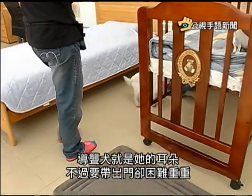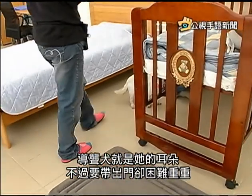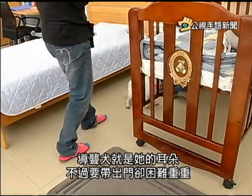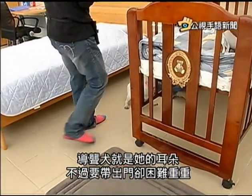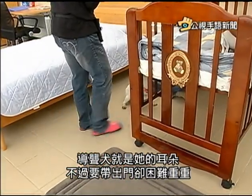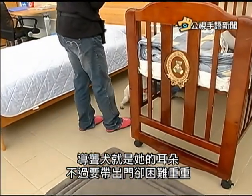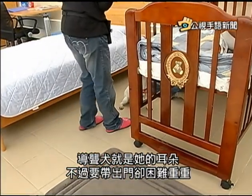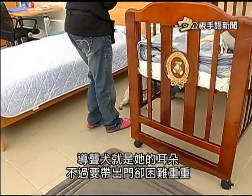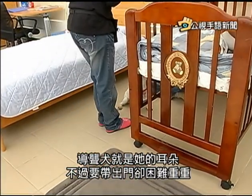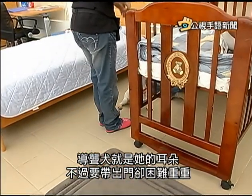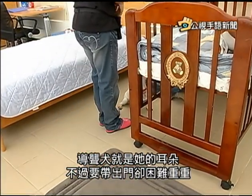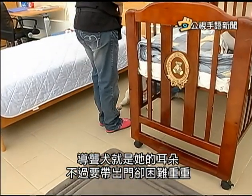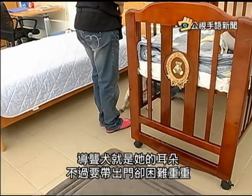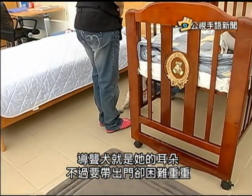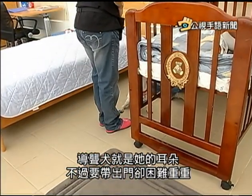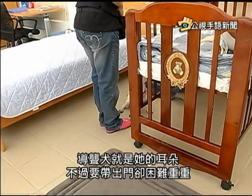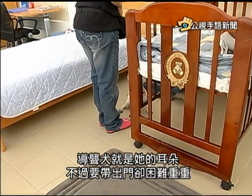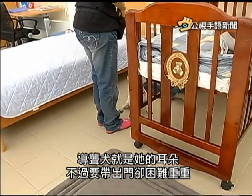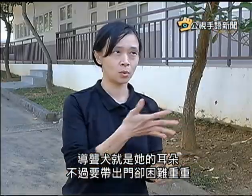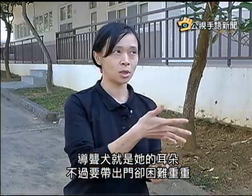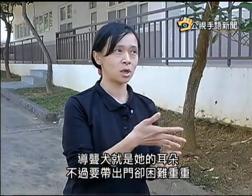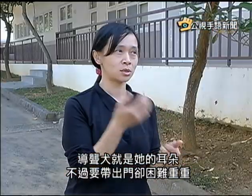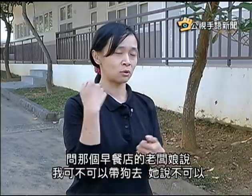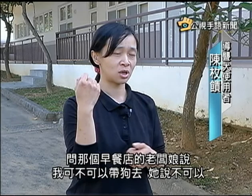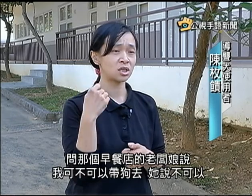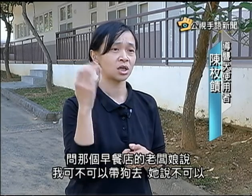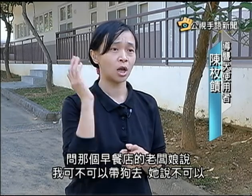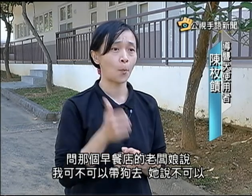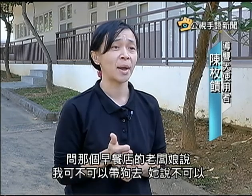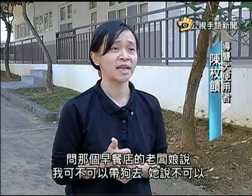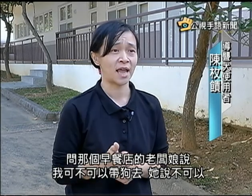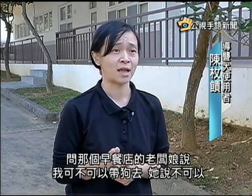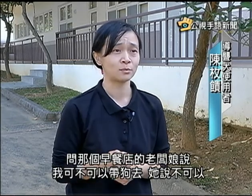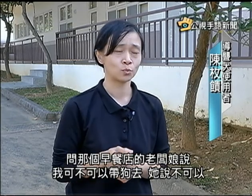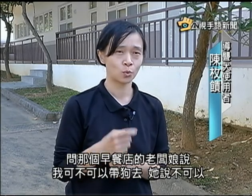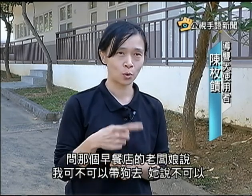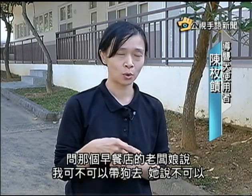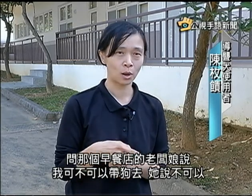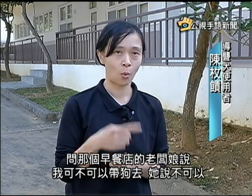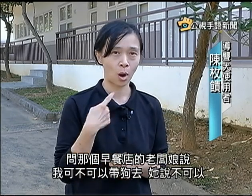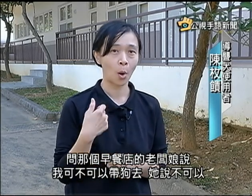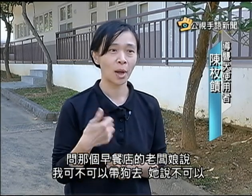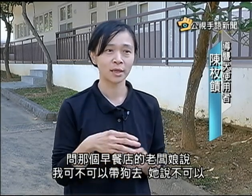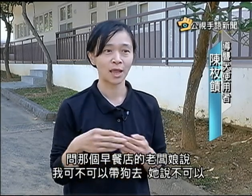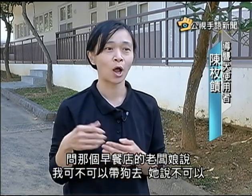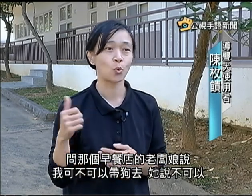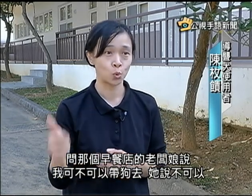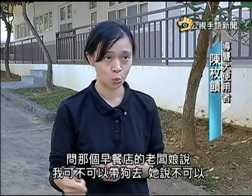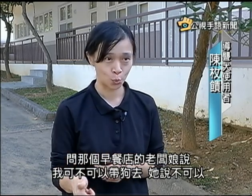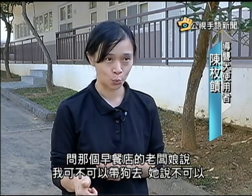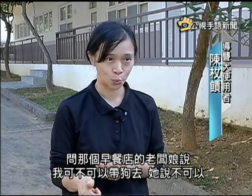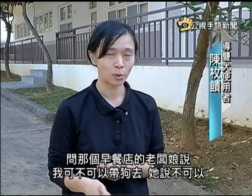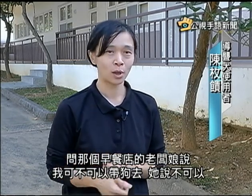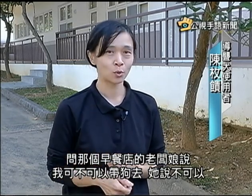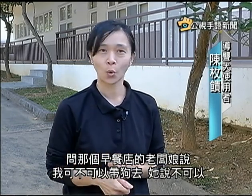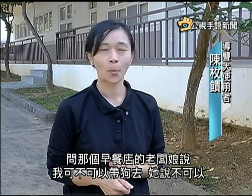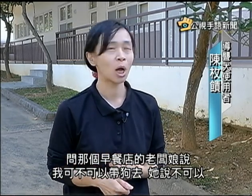要带出门却困难重重。 就那个早餐店的老板娘说，我可不可以带过去？她说不可